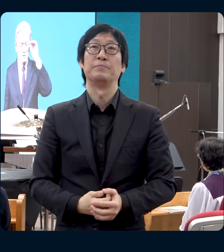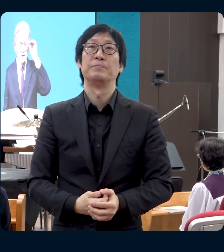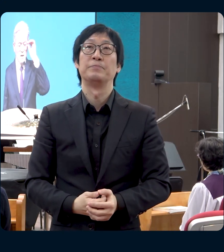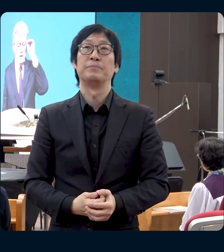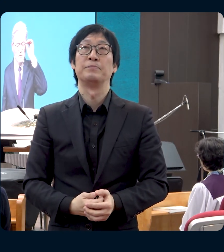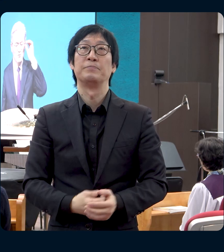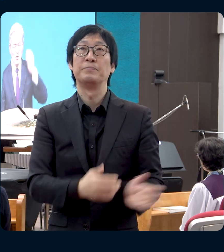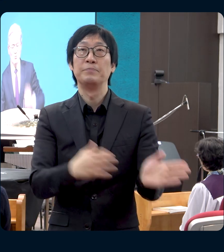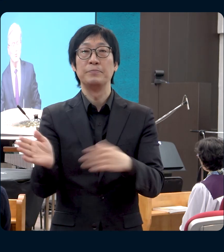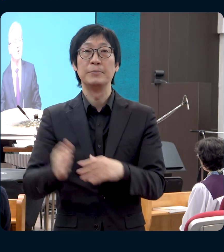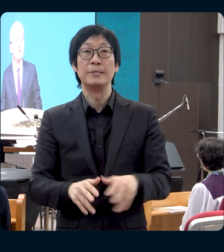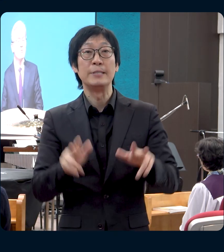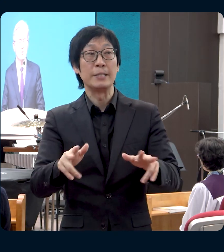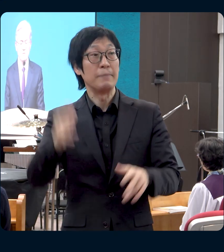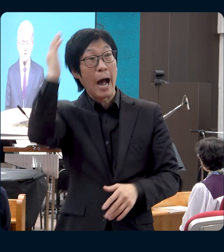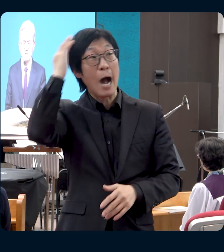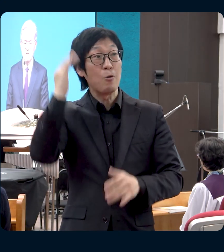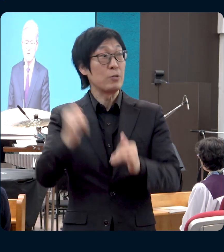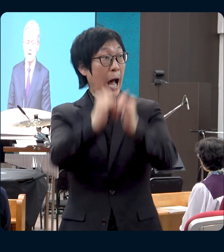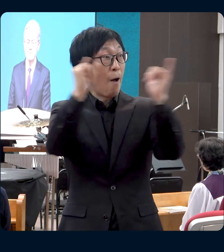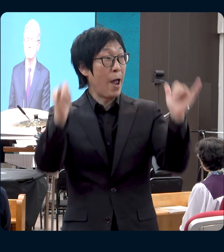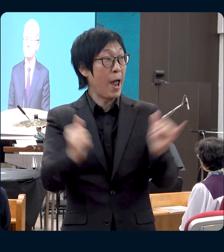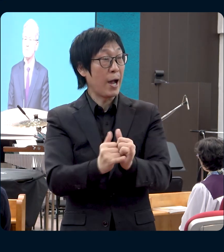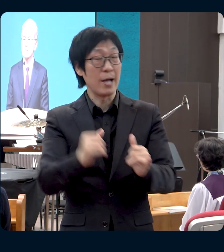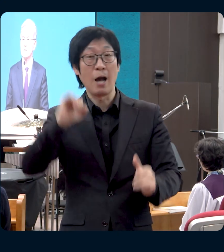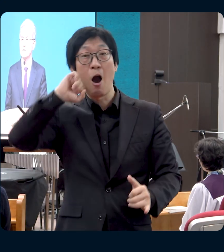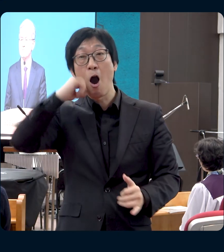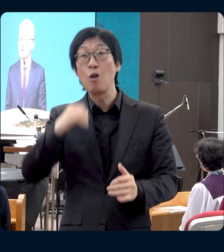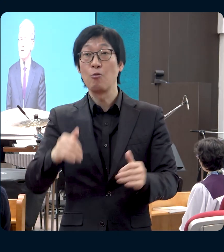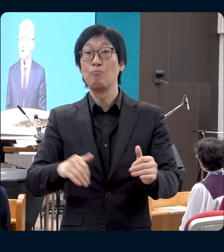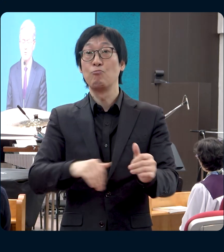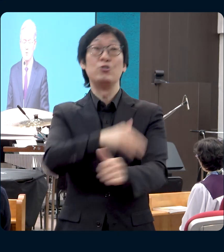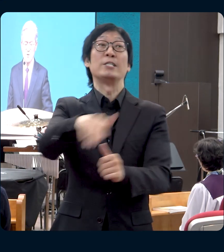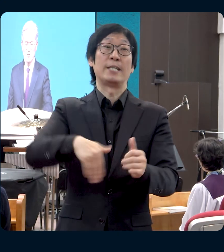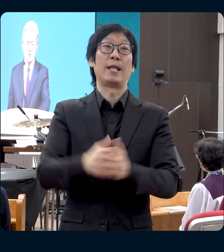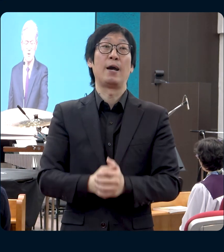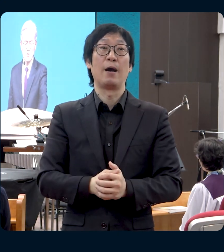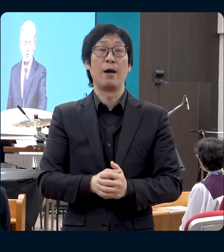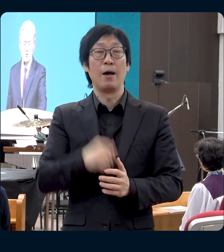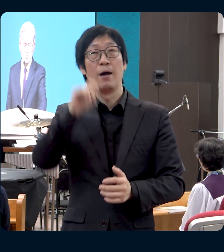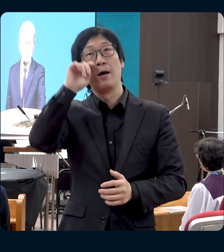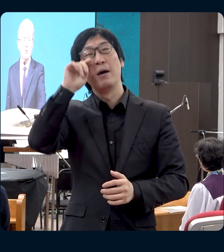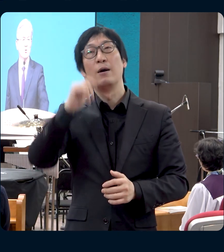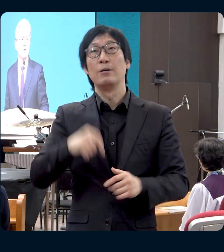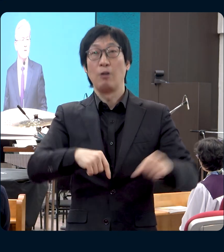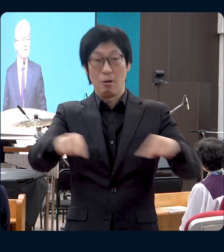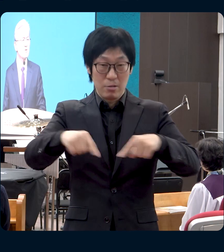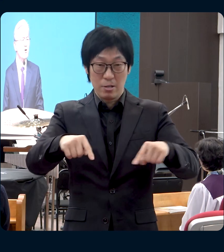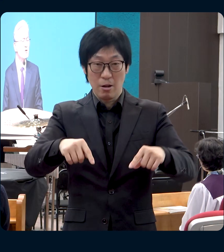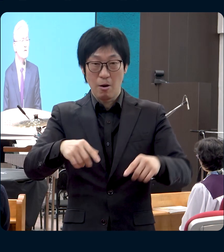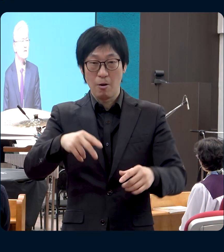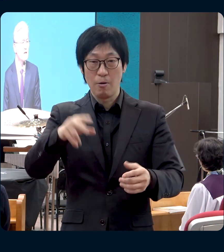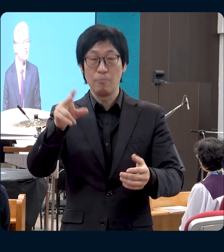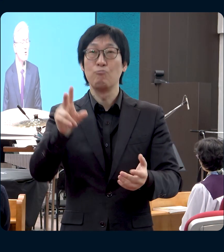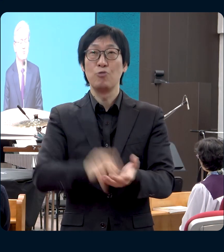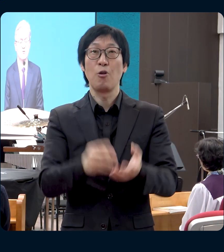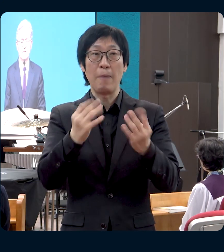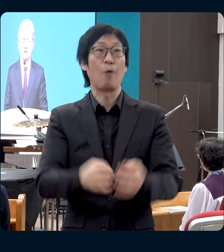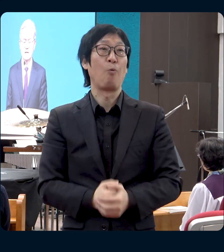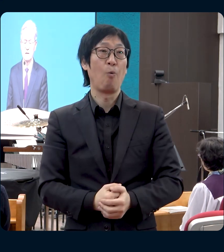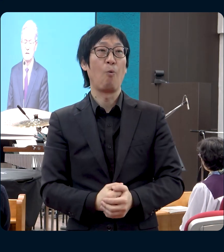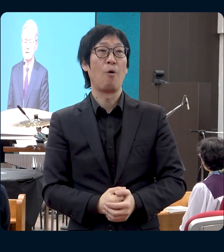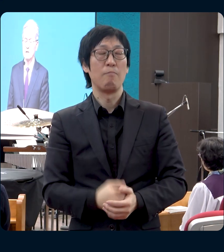지금 우리나라가 너무 어렵고 힘들기 때문에 그야말로 정치적인 소용돌이에 빠져서 정신을 차릴 수가